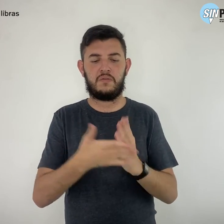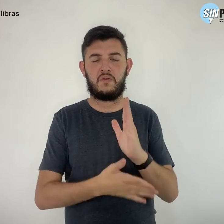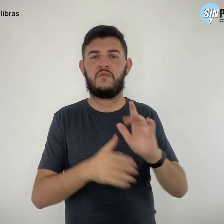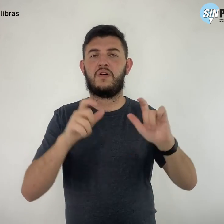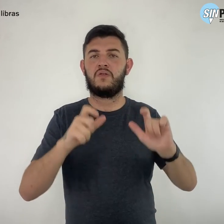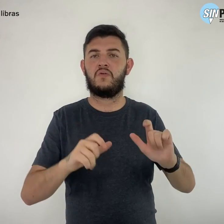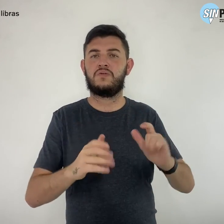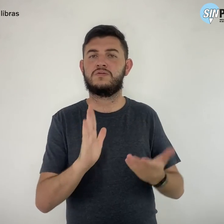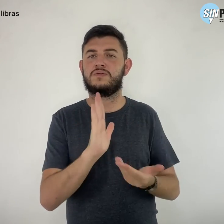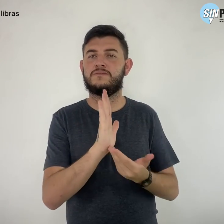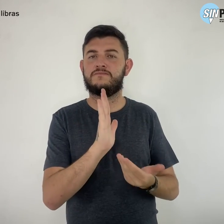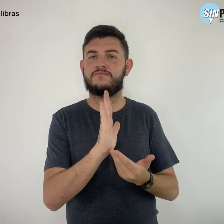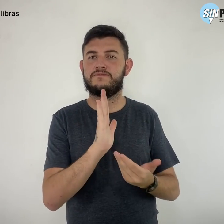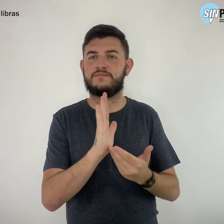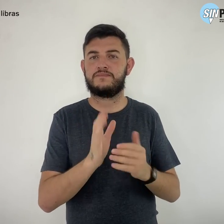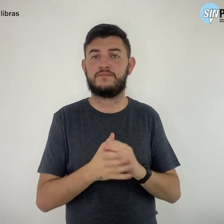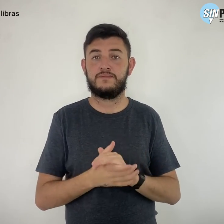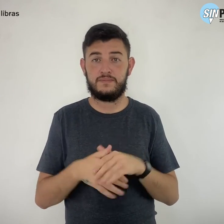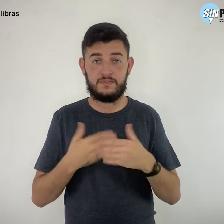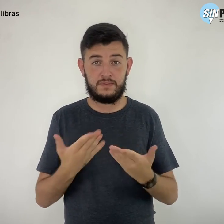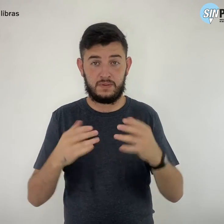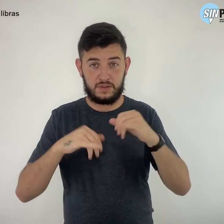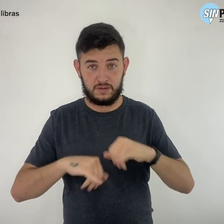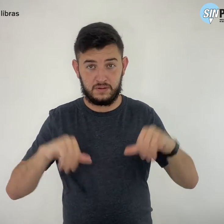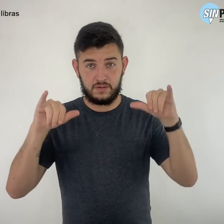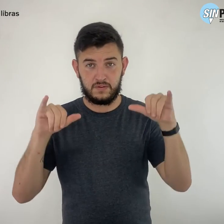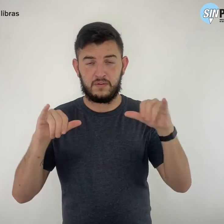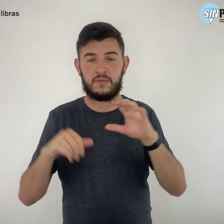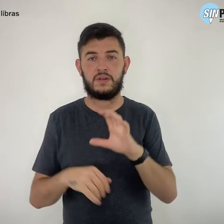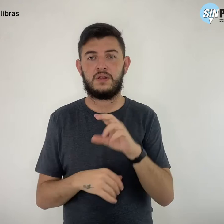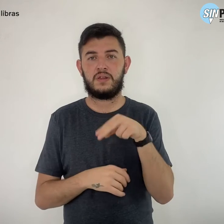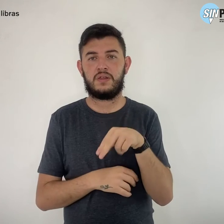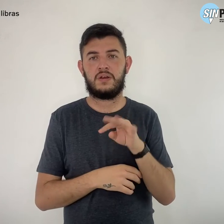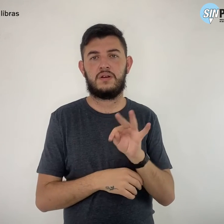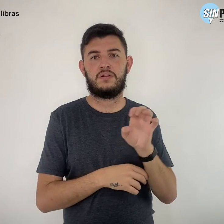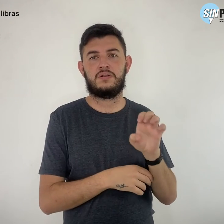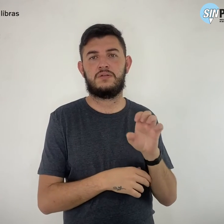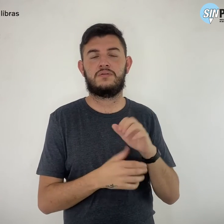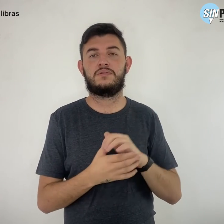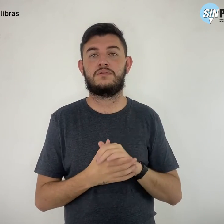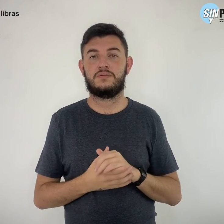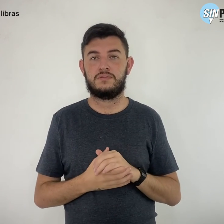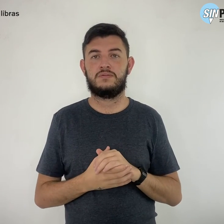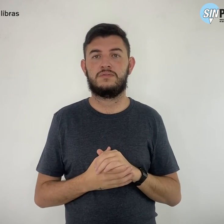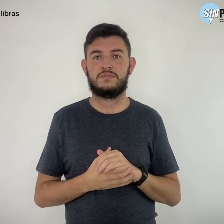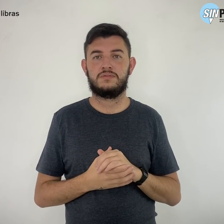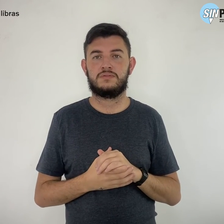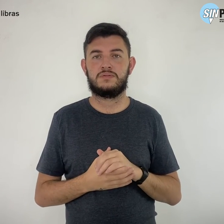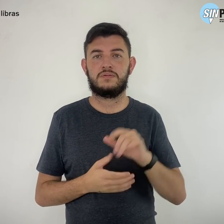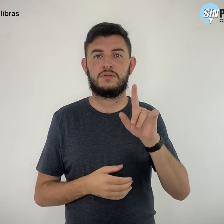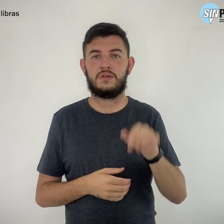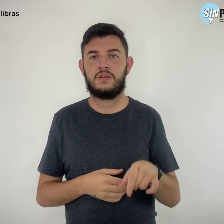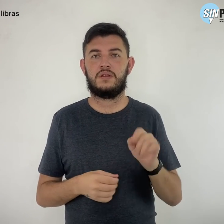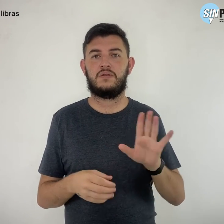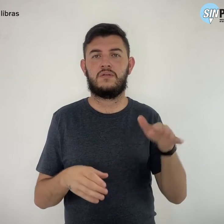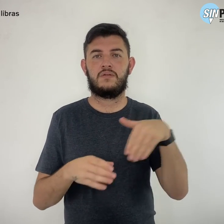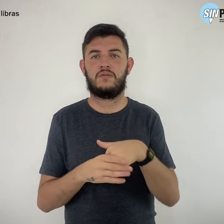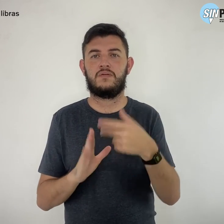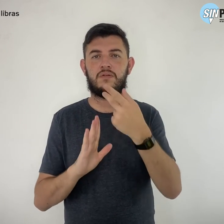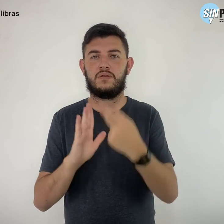aprovados na Câmara. Segundo informações da CNTE, a previsão era de votar o projeto